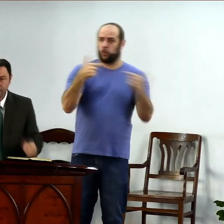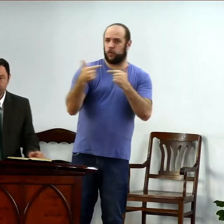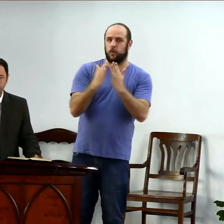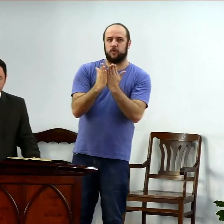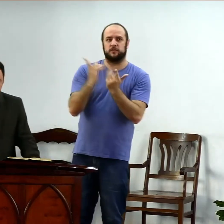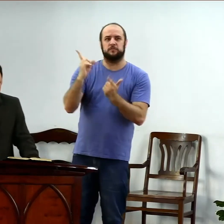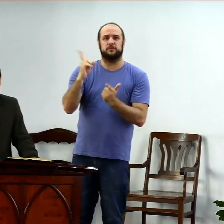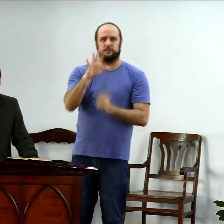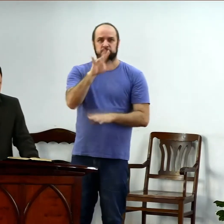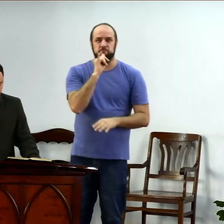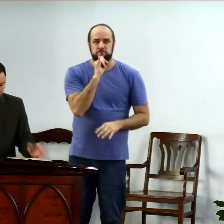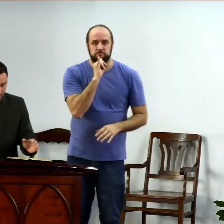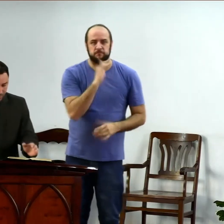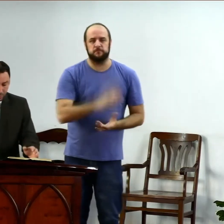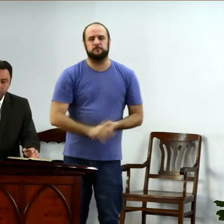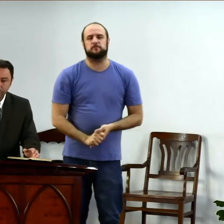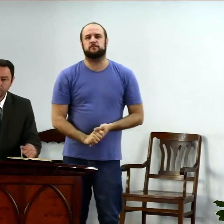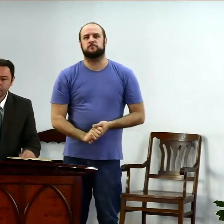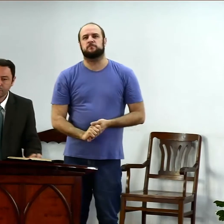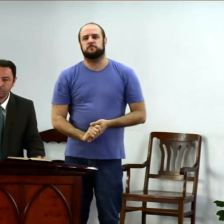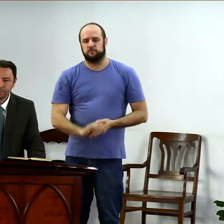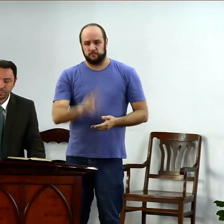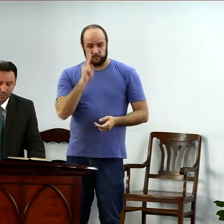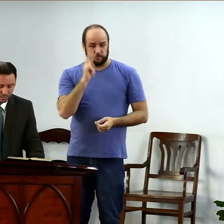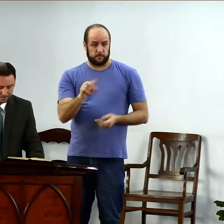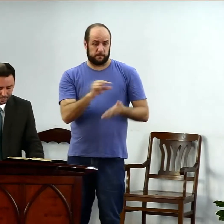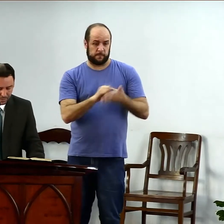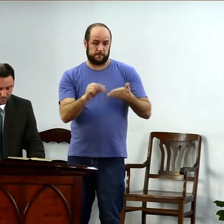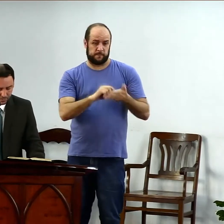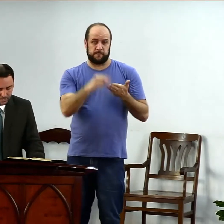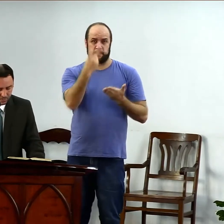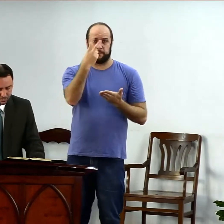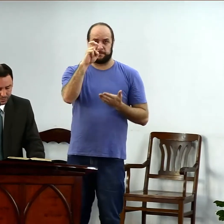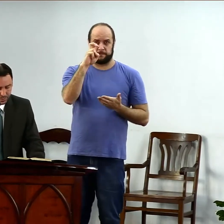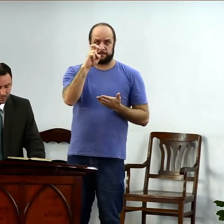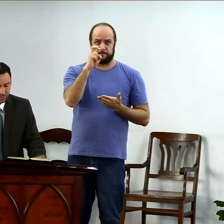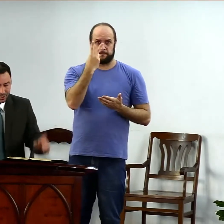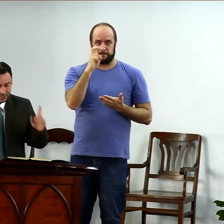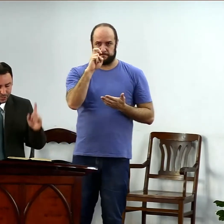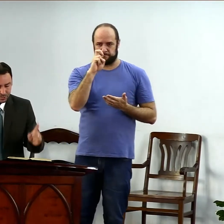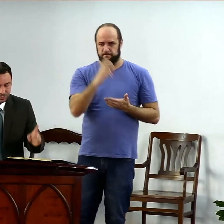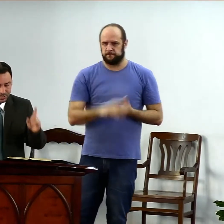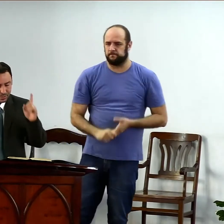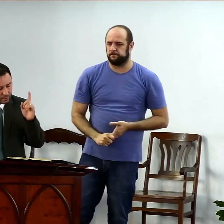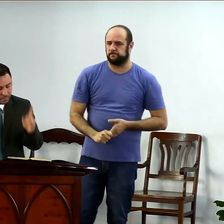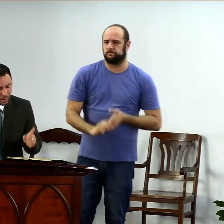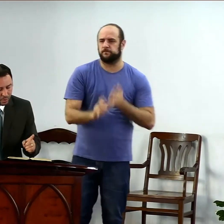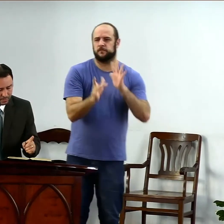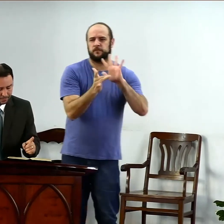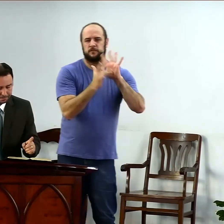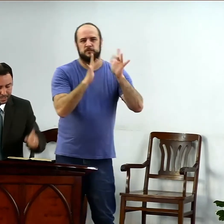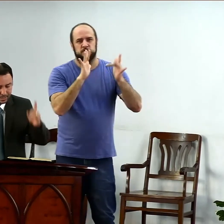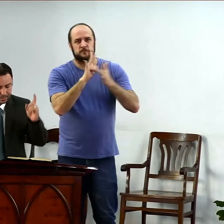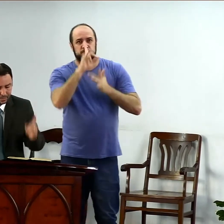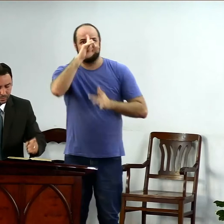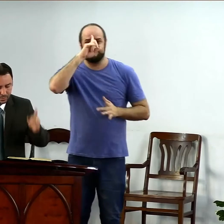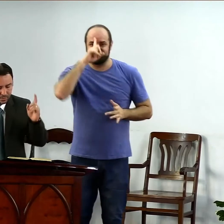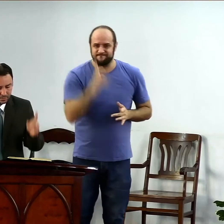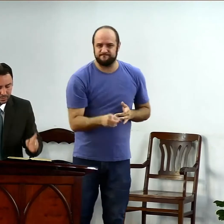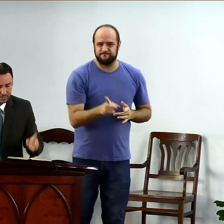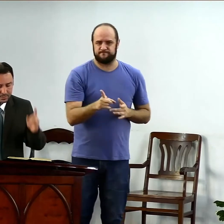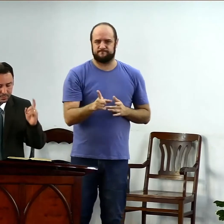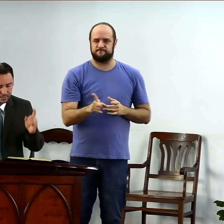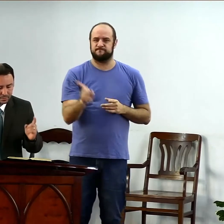eu vou te dar o exemplo. Veja o versículo 25. No versículo 25, Jesus está dando uma ordem: